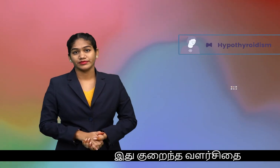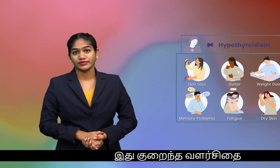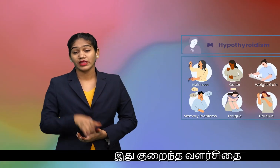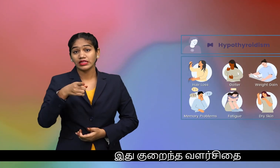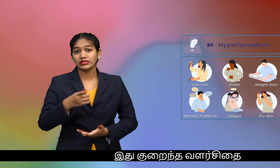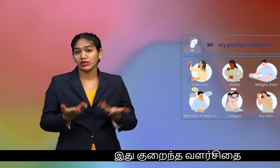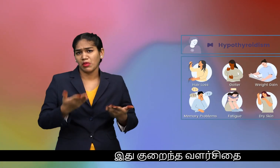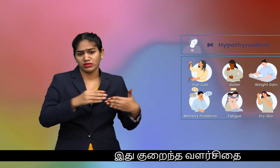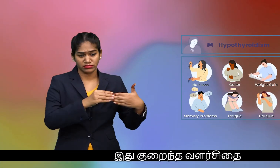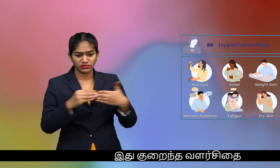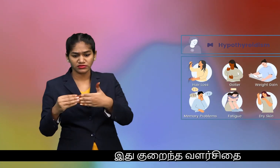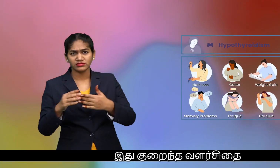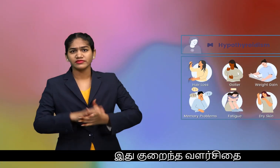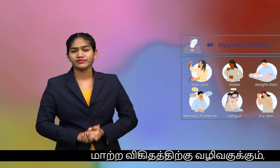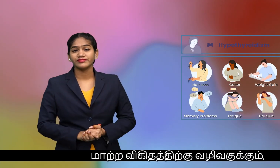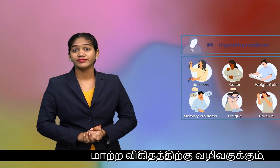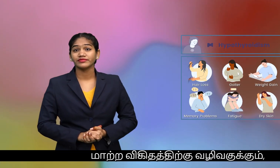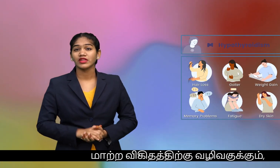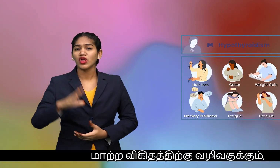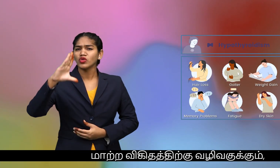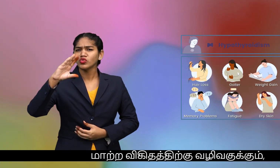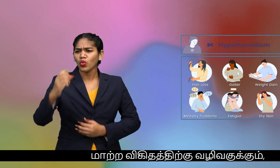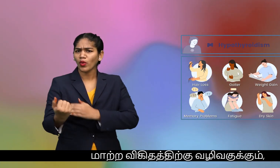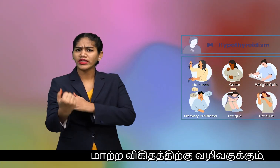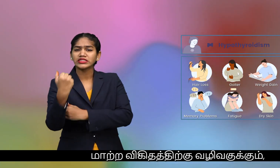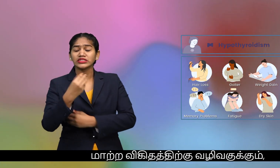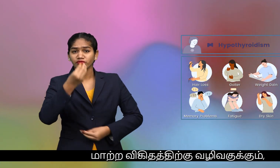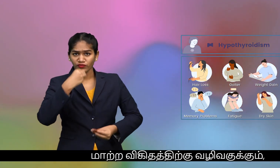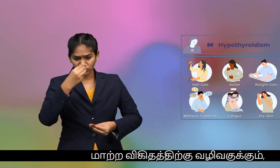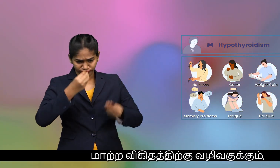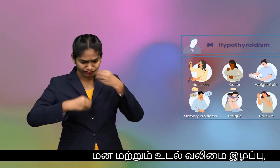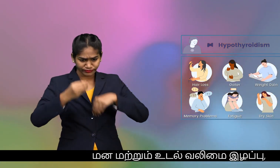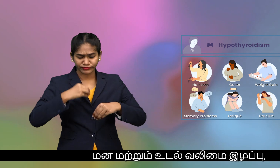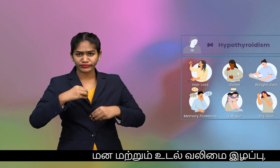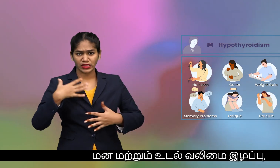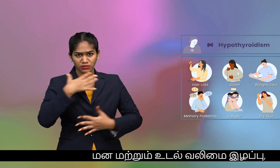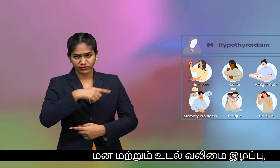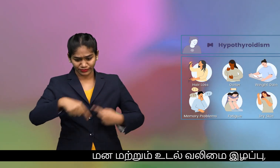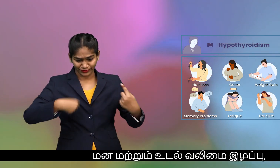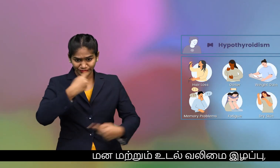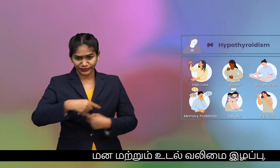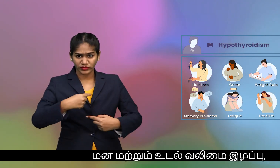இது குறைந்த வளர்ச்சிதை மாற்ற விகிதத்திற்கு வழிவகுக்கும். மனம் மற்றும் உடல் வலிமை